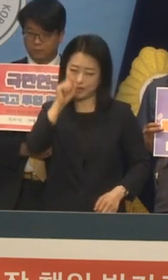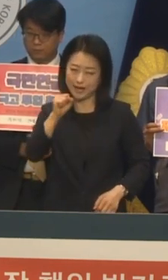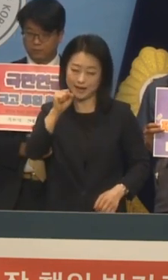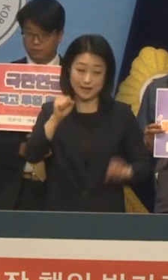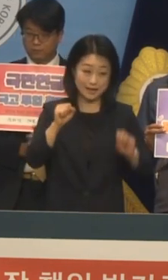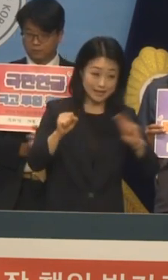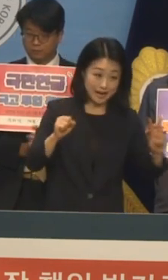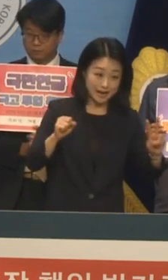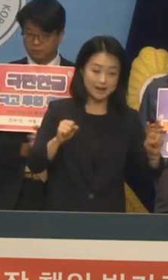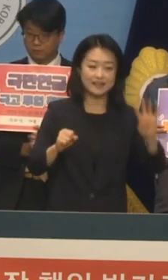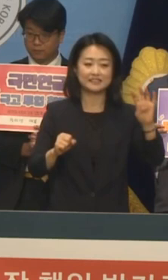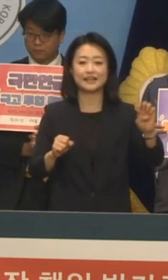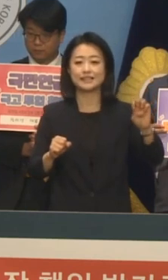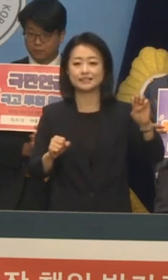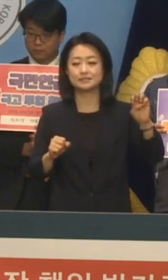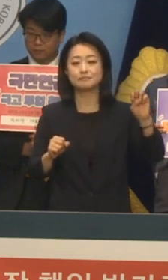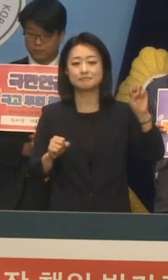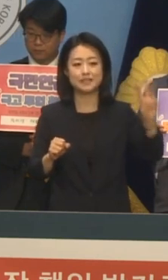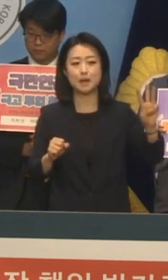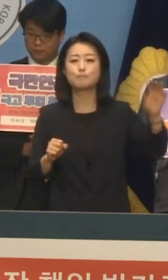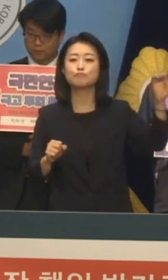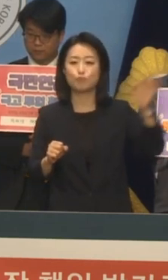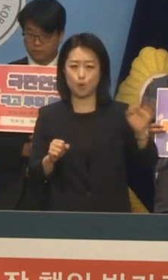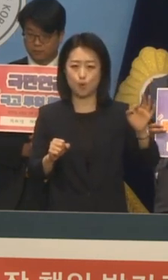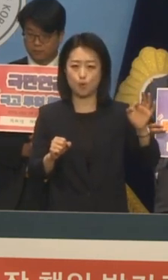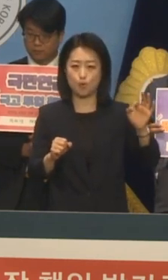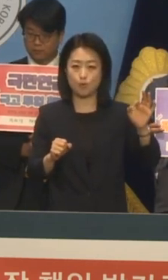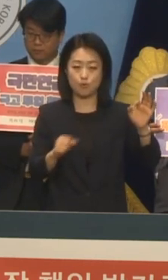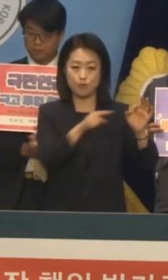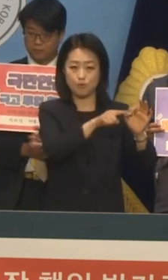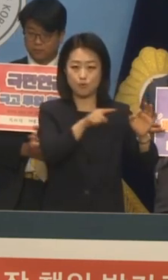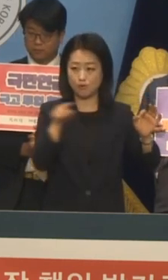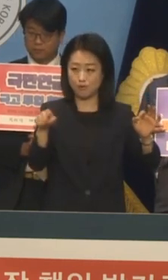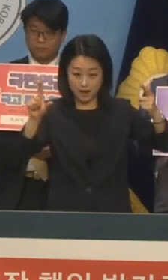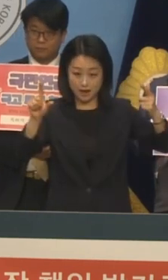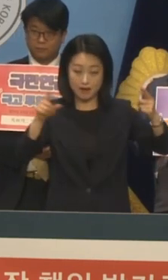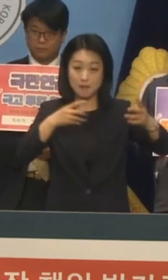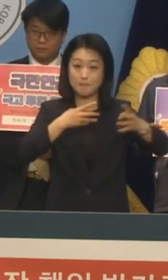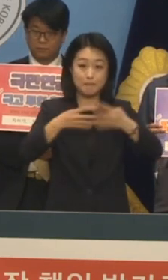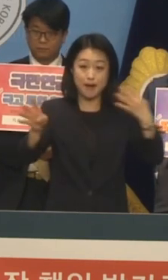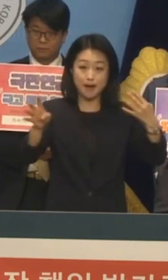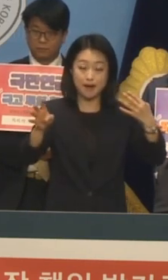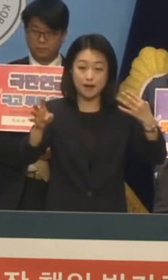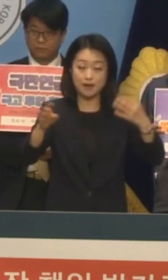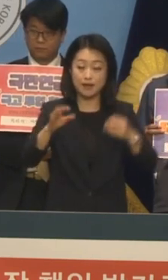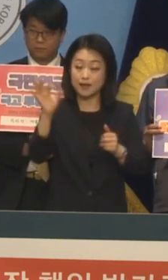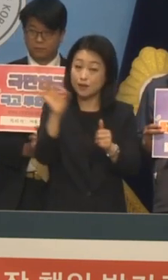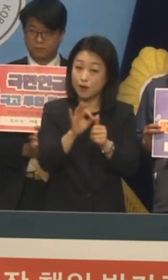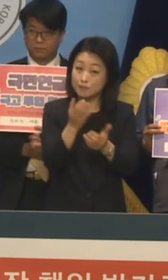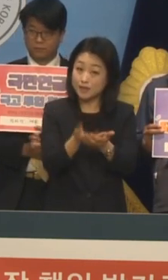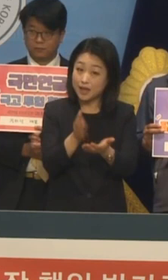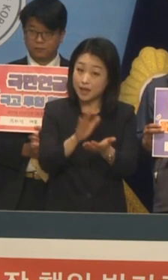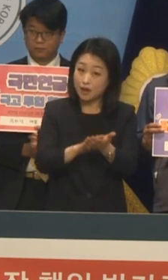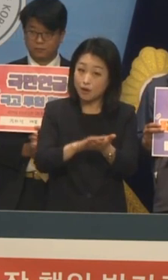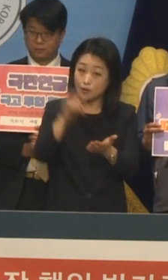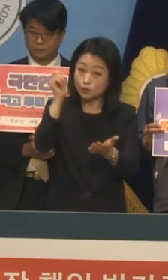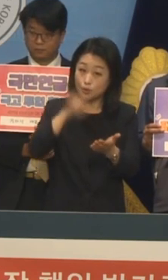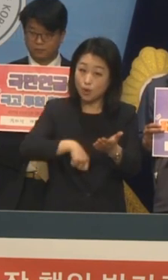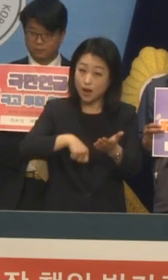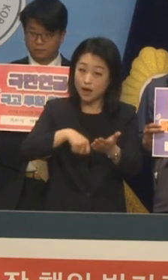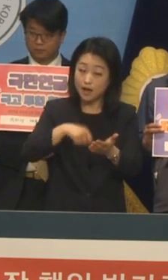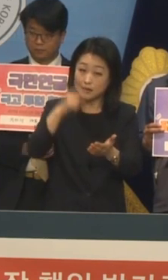국민의힘은 43%를 주장하며 협상 결렬을 선언했습니다. 처음부터 연금 개혁안을 통과시킬